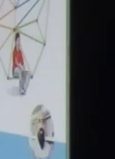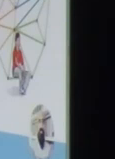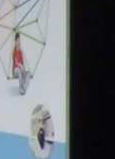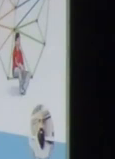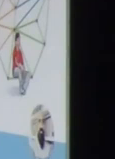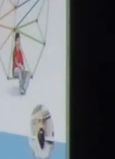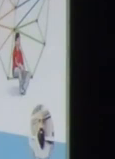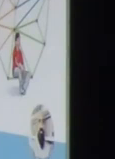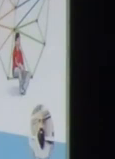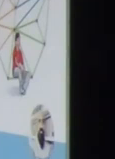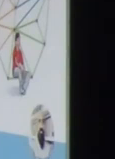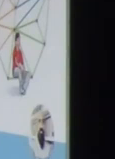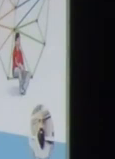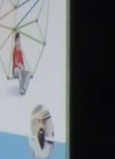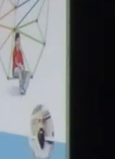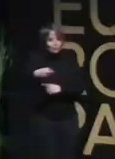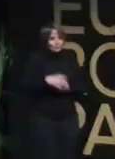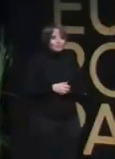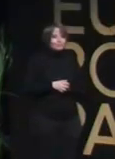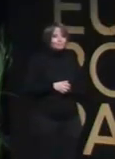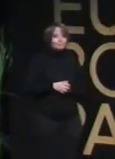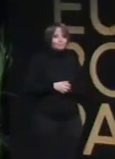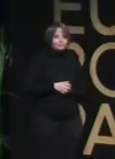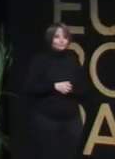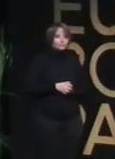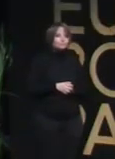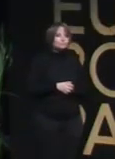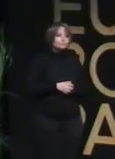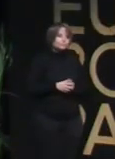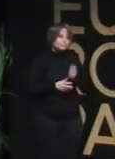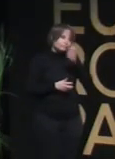ser funcional en la siguiente generación. ¿Vale?